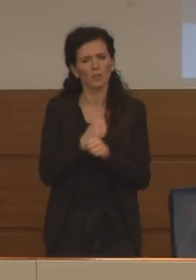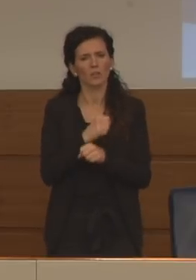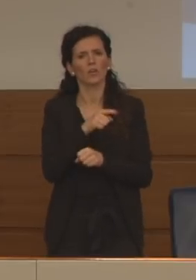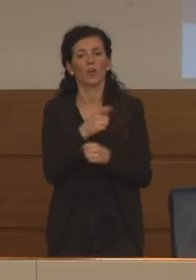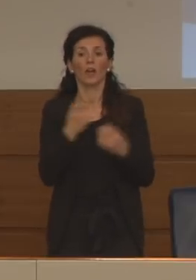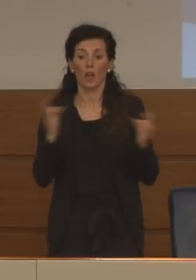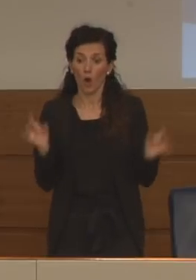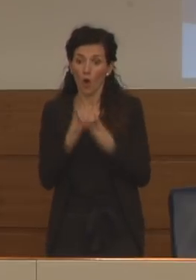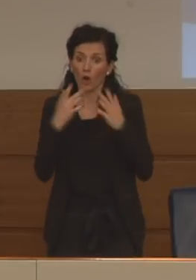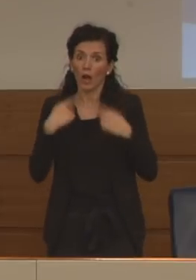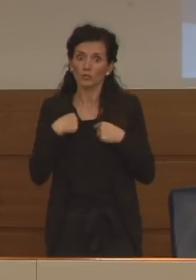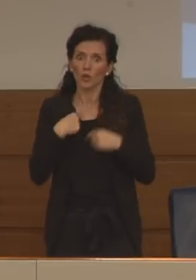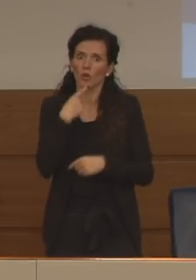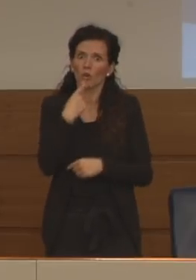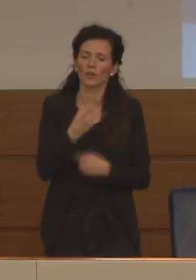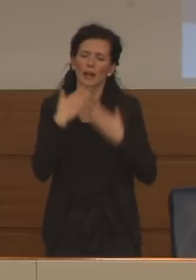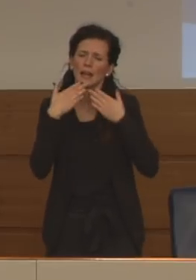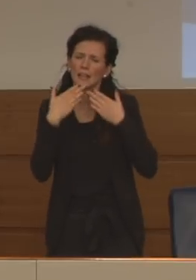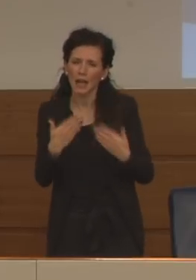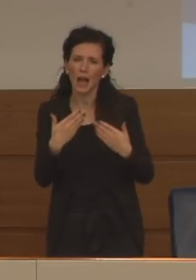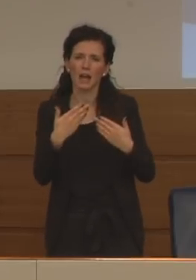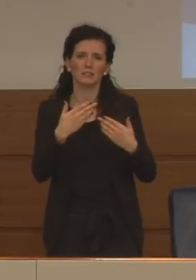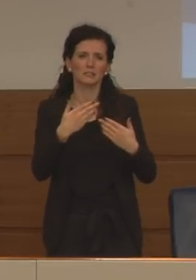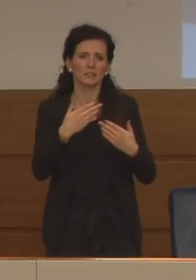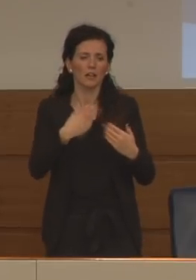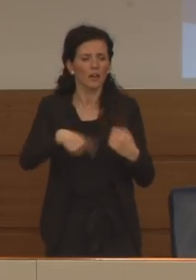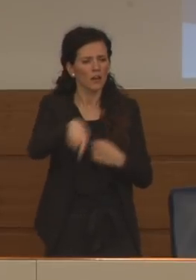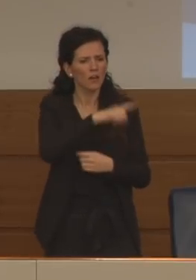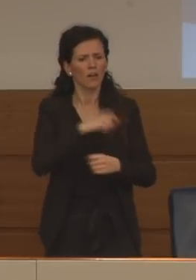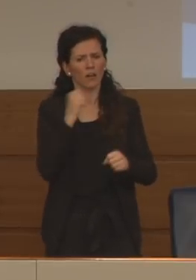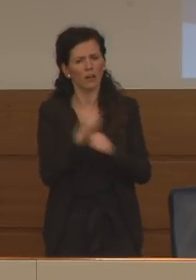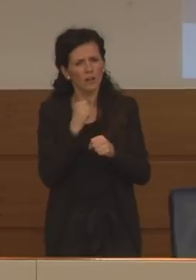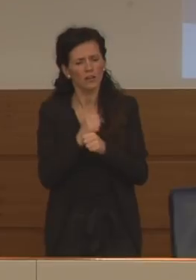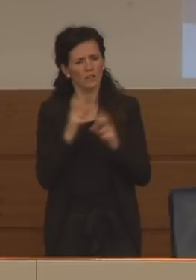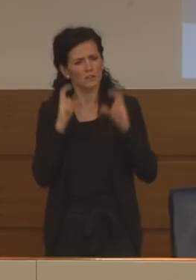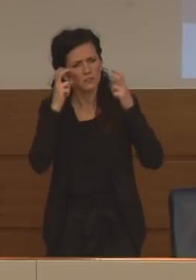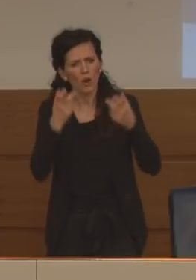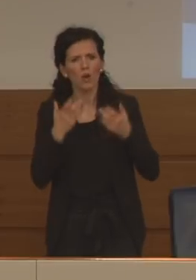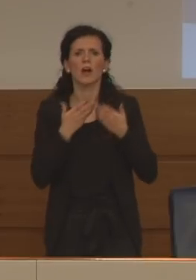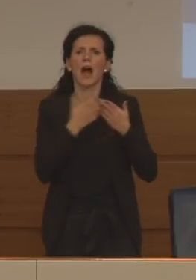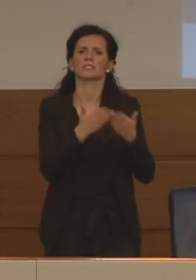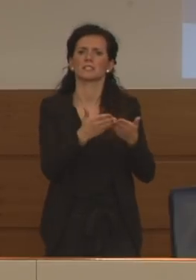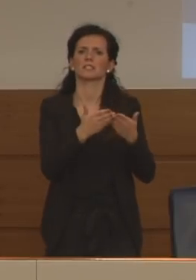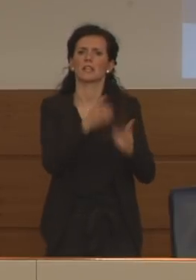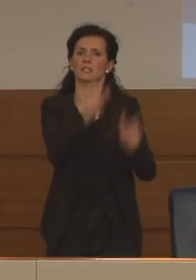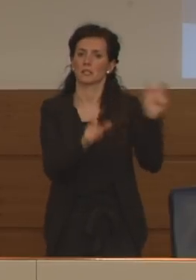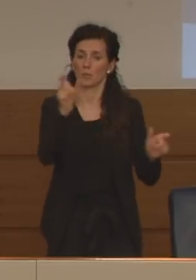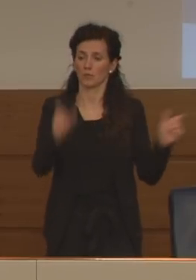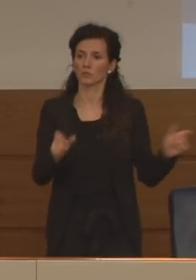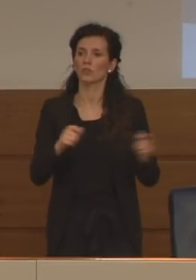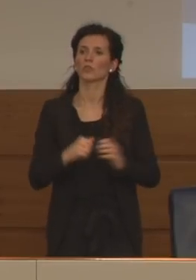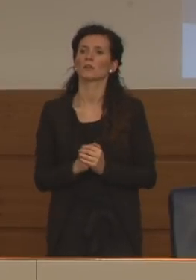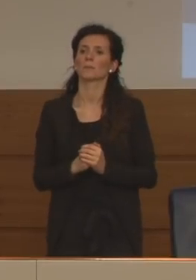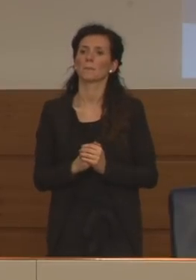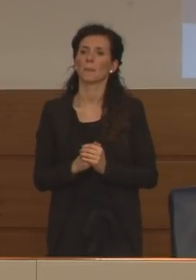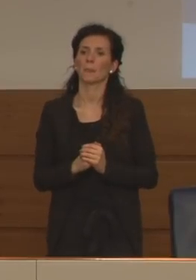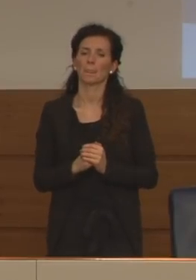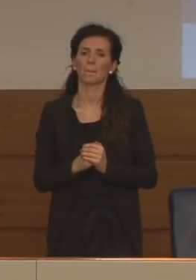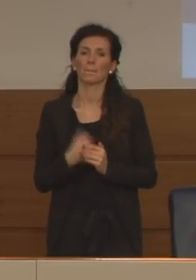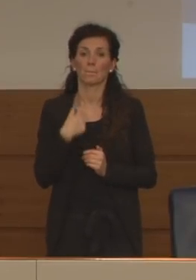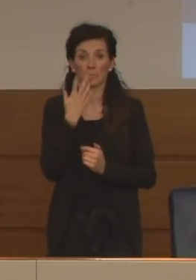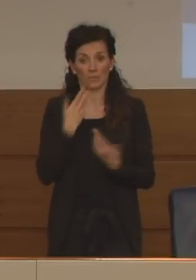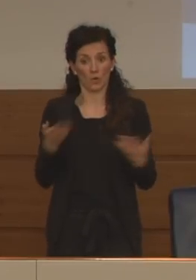ringraziare lo sforzo che tutti gli operatori fanno per dare un'assistenza vorrei chiudere con due